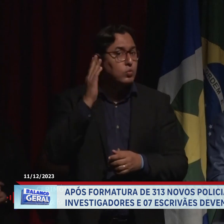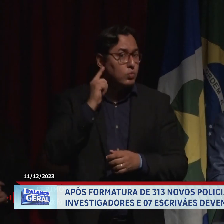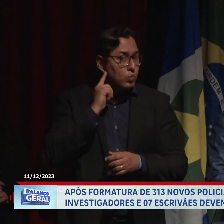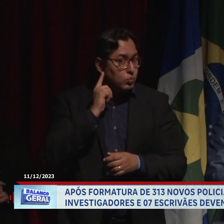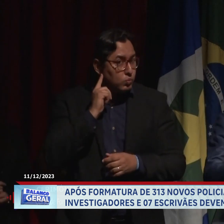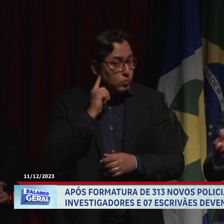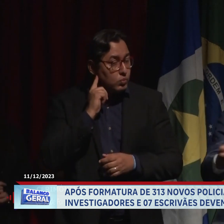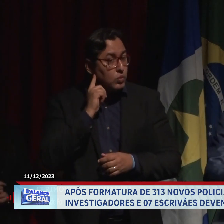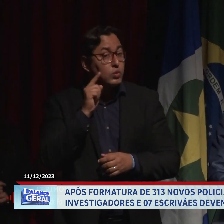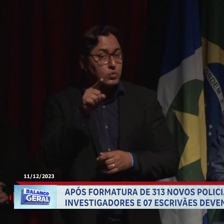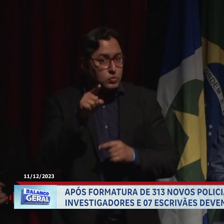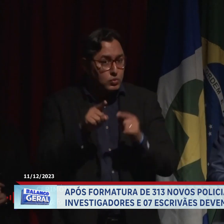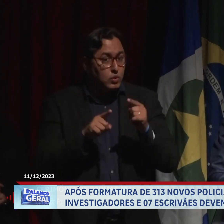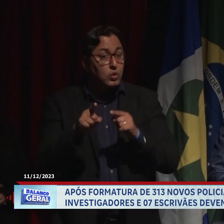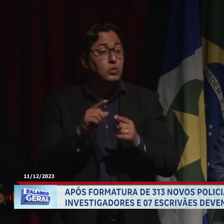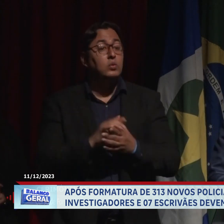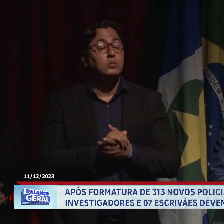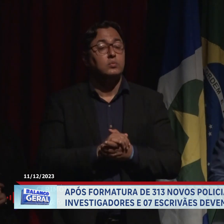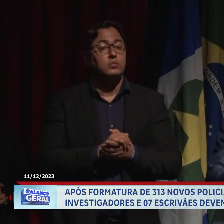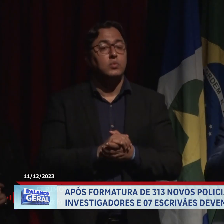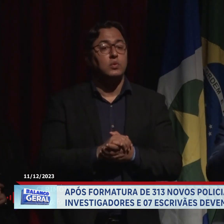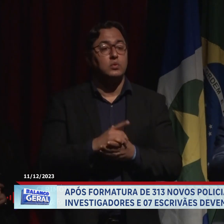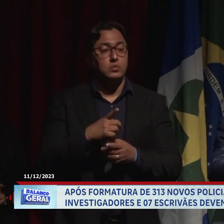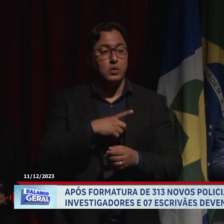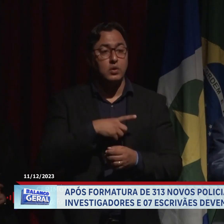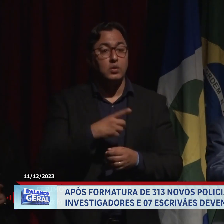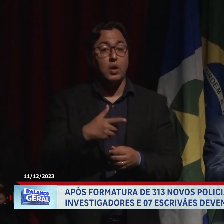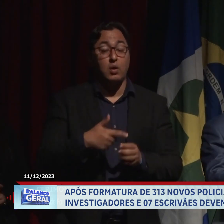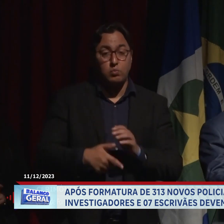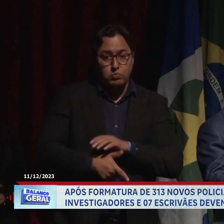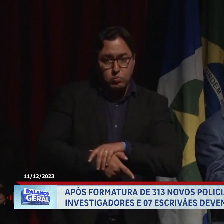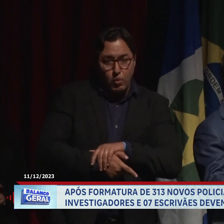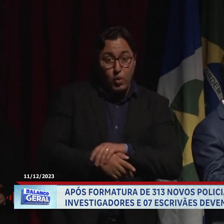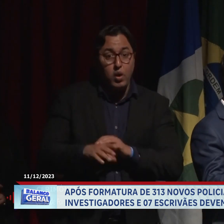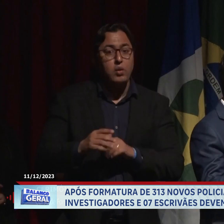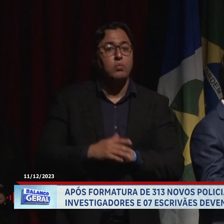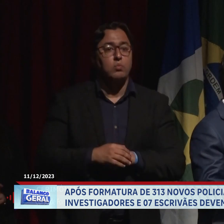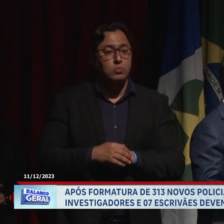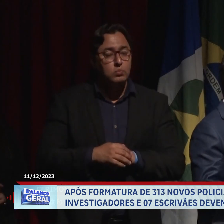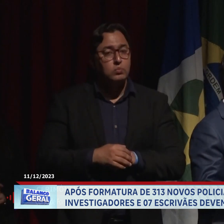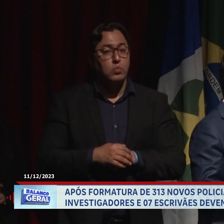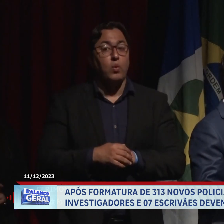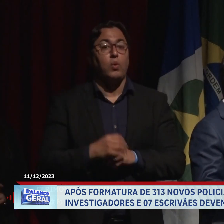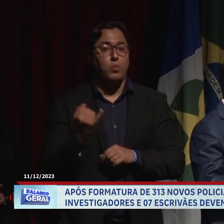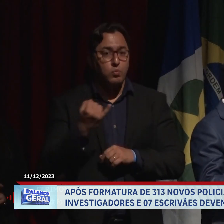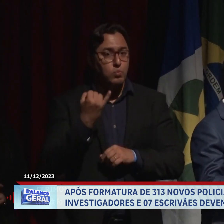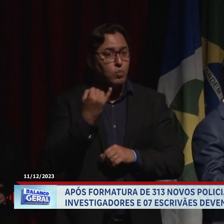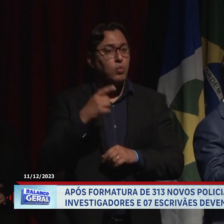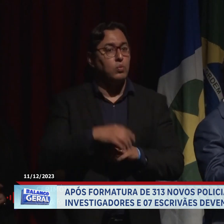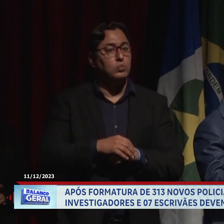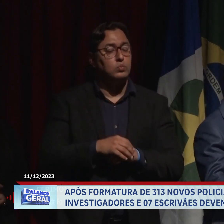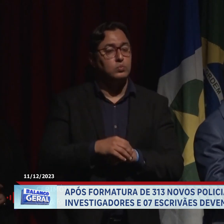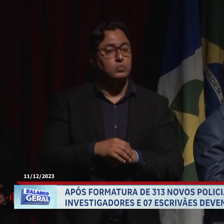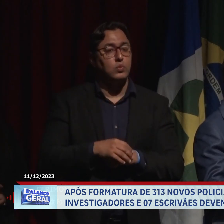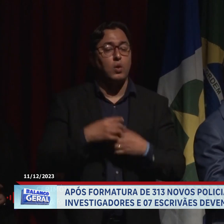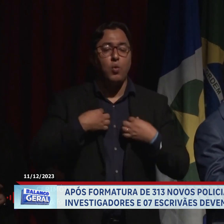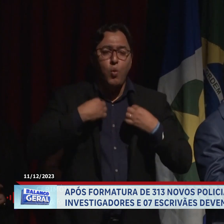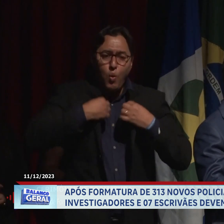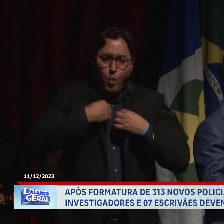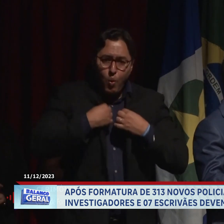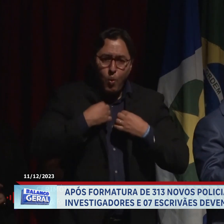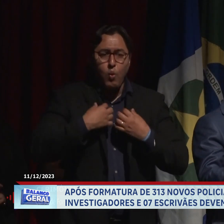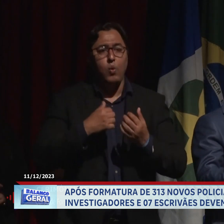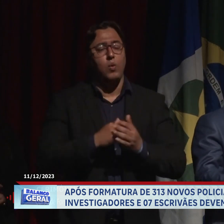que os senhores estão tomando posse recebendo uma glo que a arma mais moderna do mundo estão recebendo uniforme estão